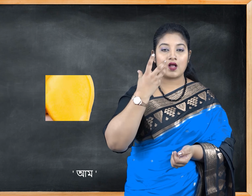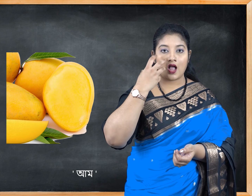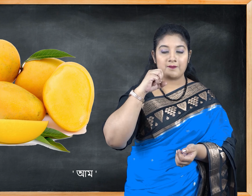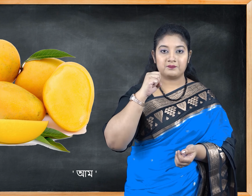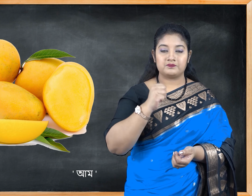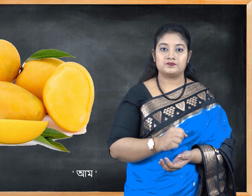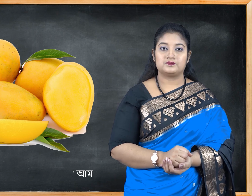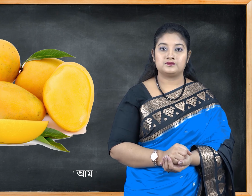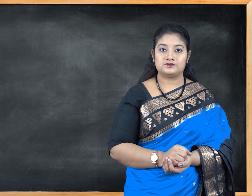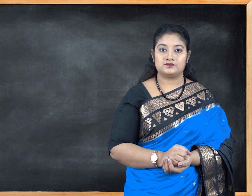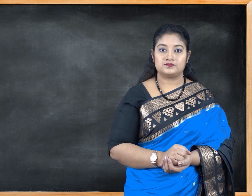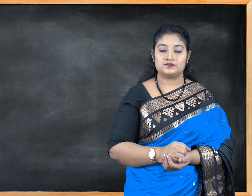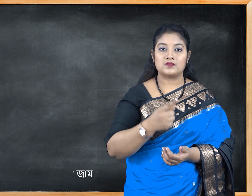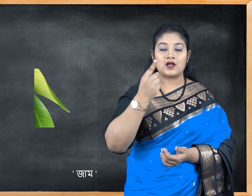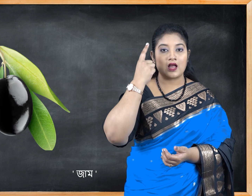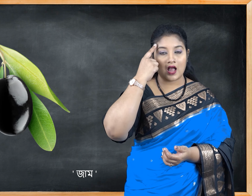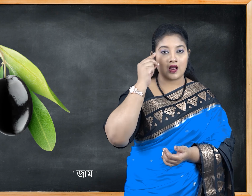আম, জাম,